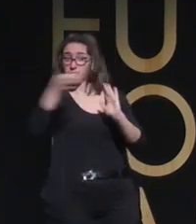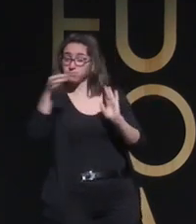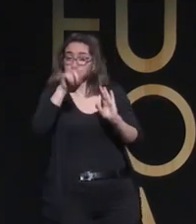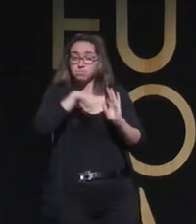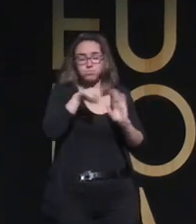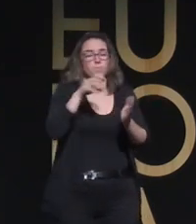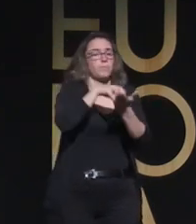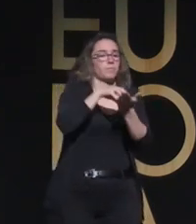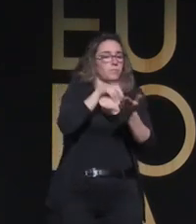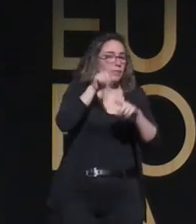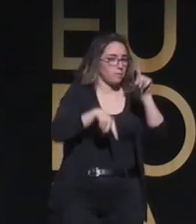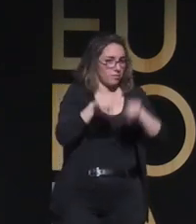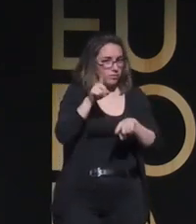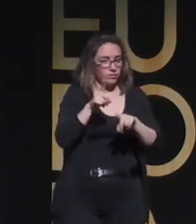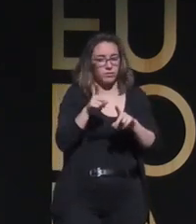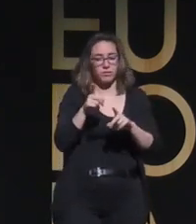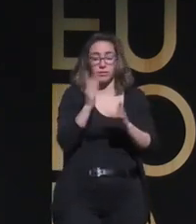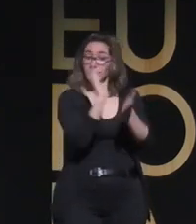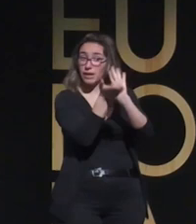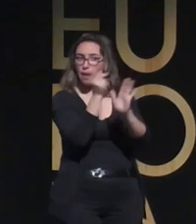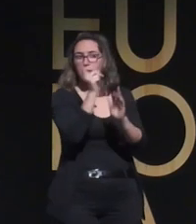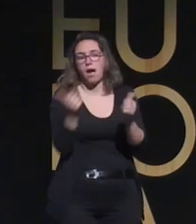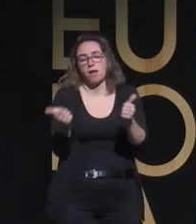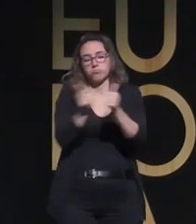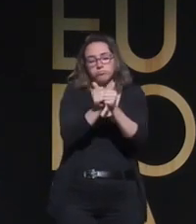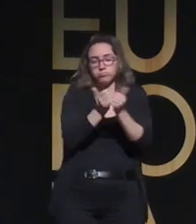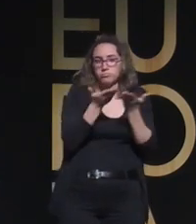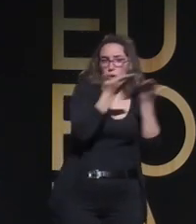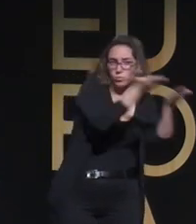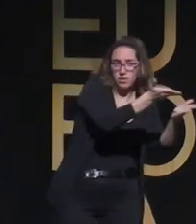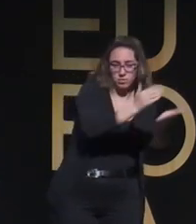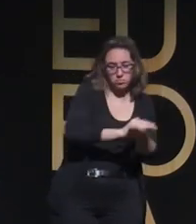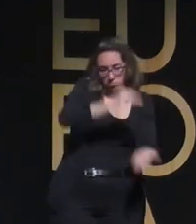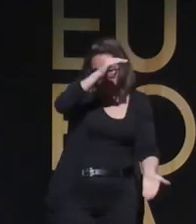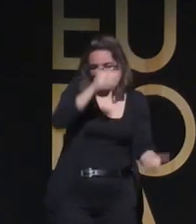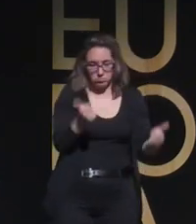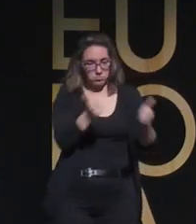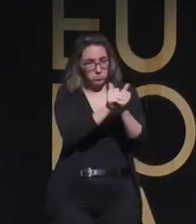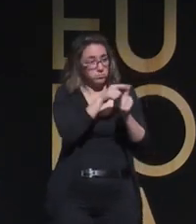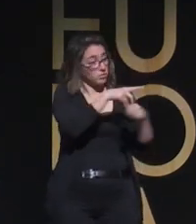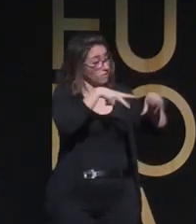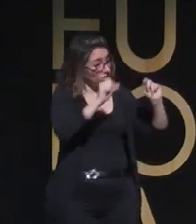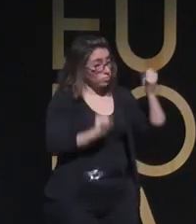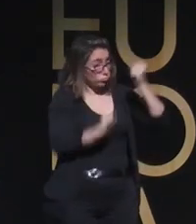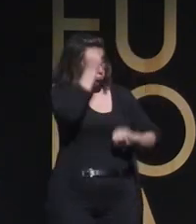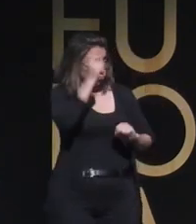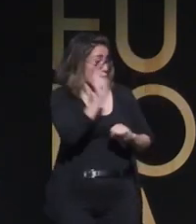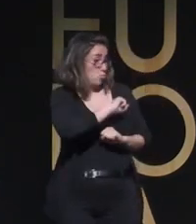porque es un acompañamiento en un tránsito de crecimiento. Entonces, de repente no vas a dejar de ser impulsivo. Eso solo va a hacer un